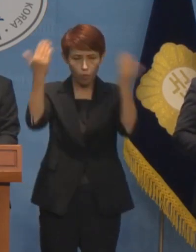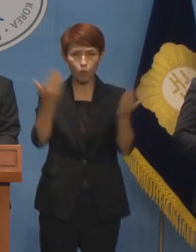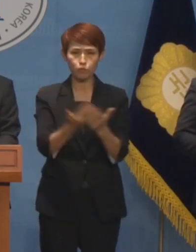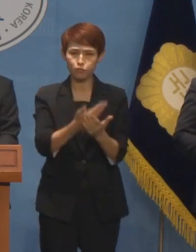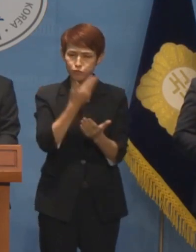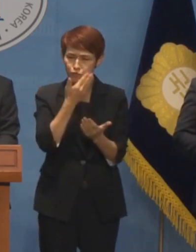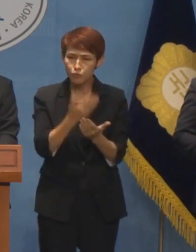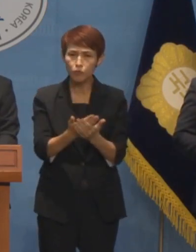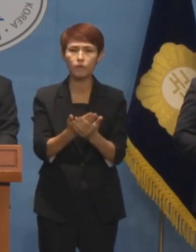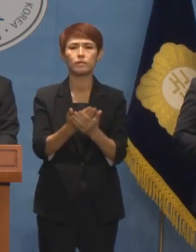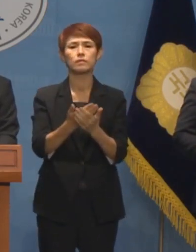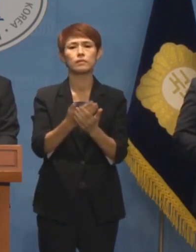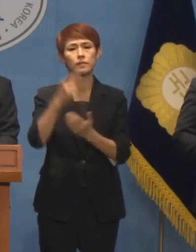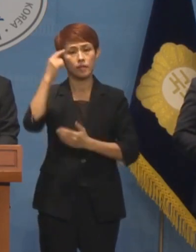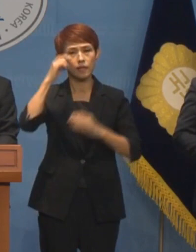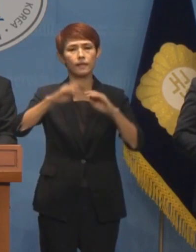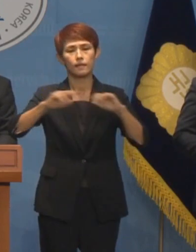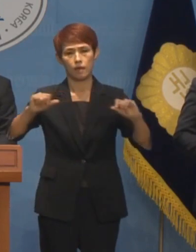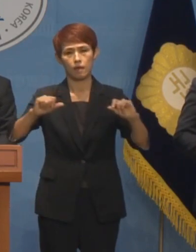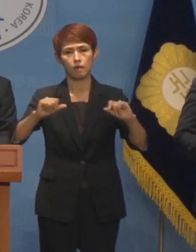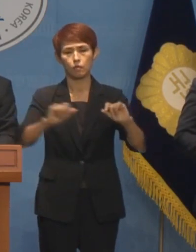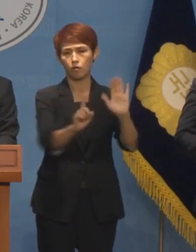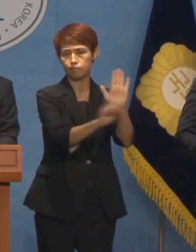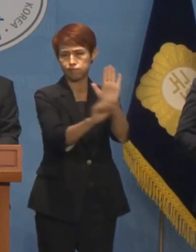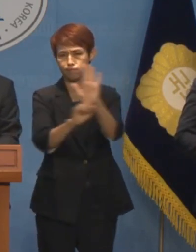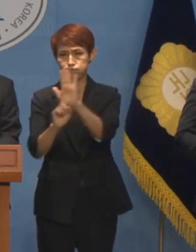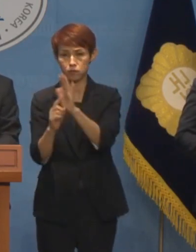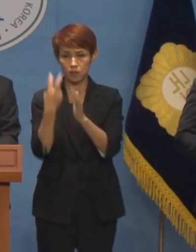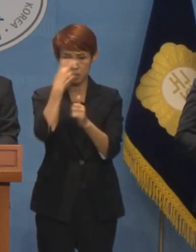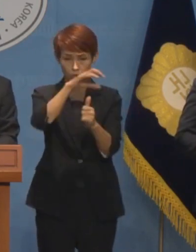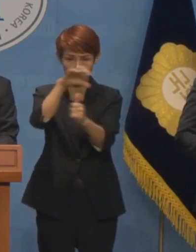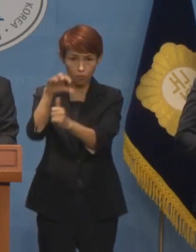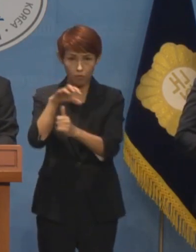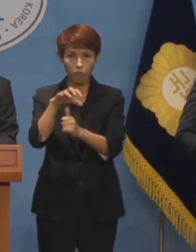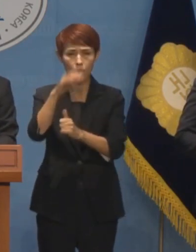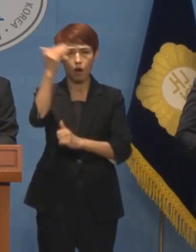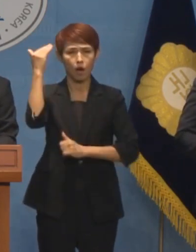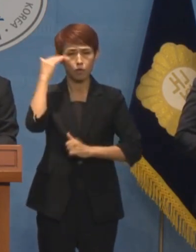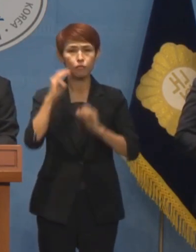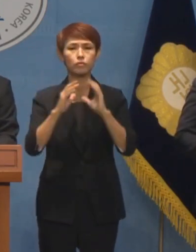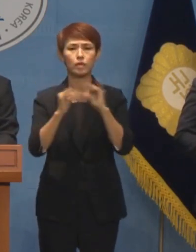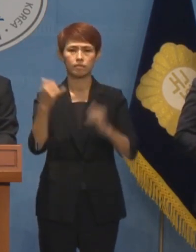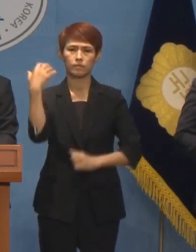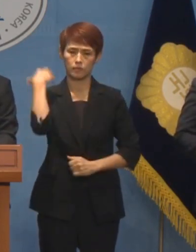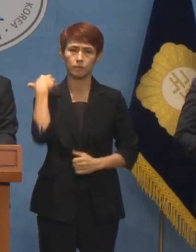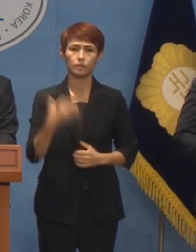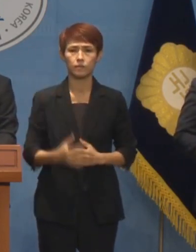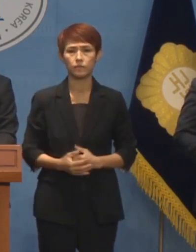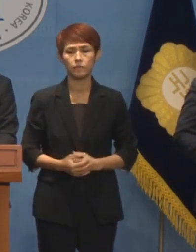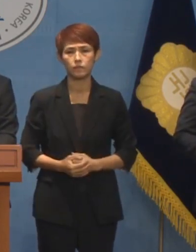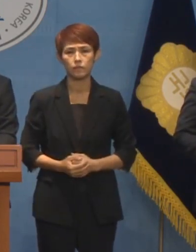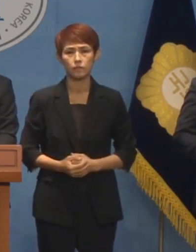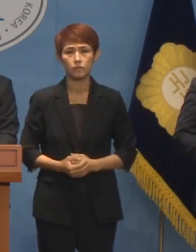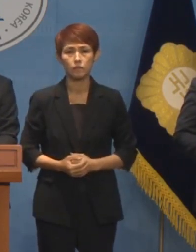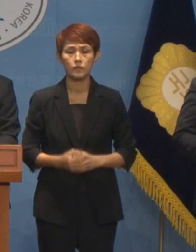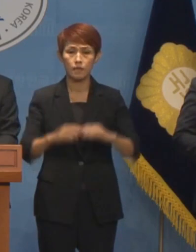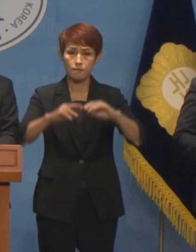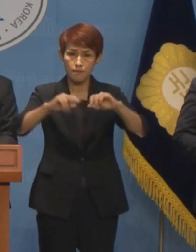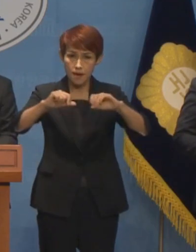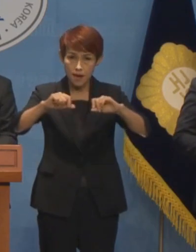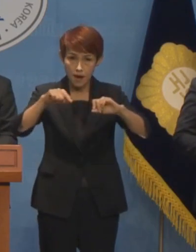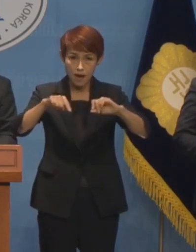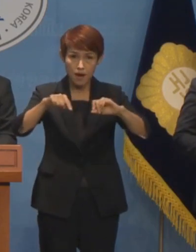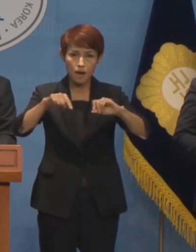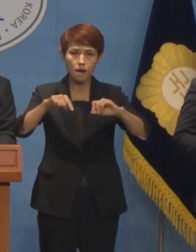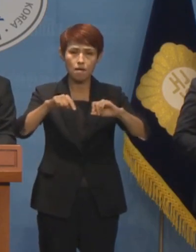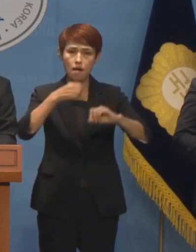소중한 영토이며 이를 알리고 지키는 일은 우리 모두의 책임입니다. 영토는